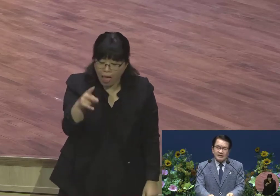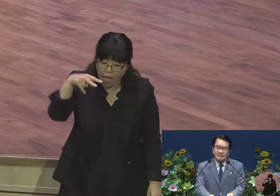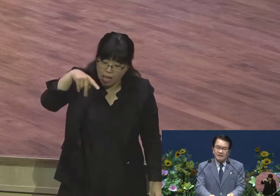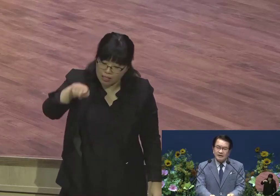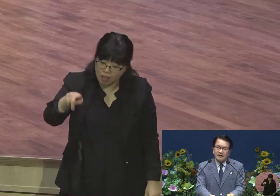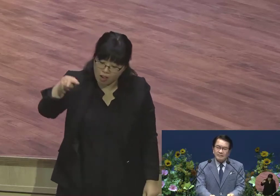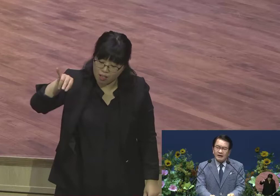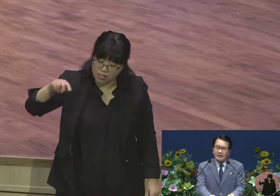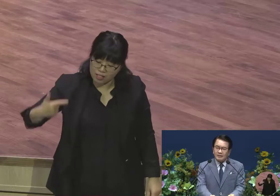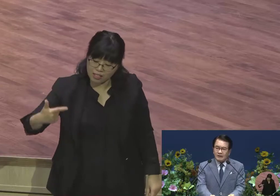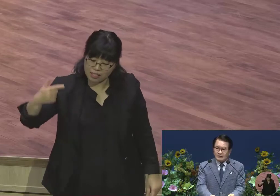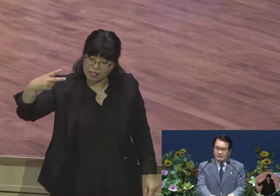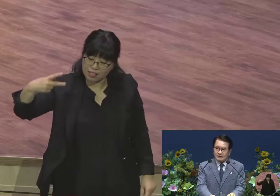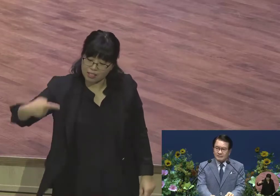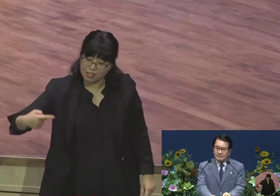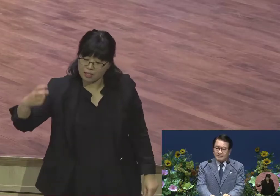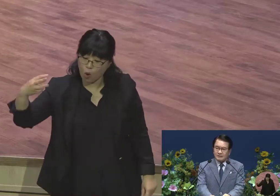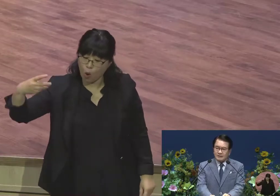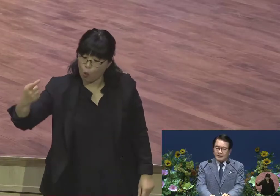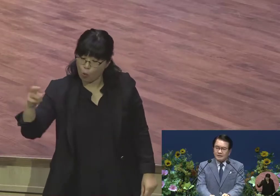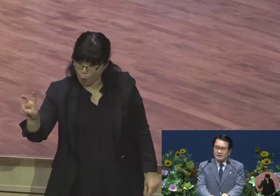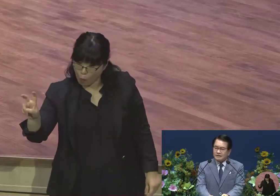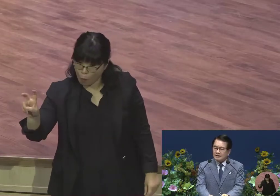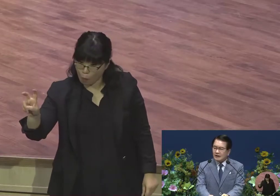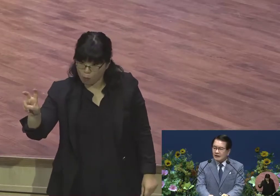자신의 미래를 팔아버리는 사람